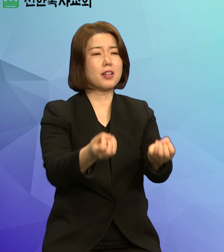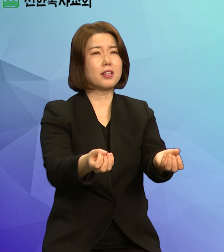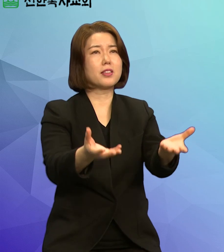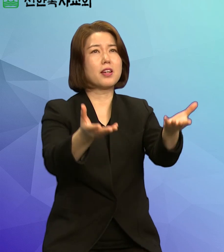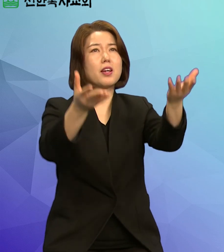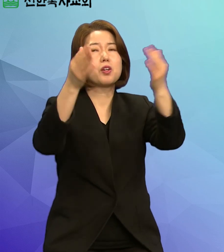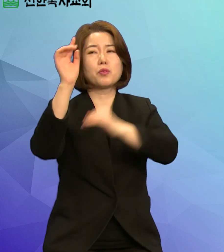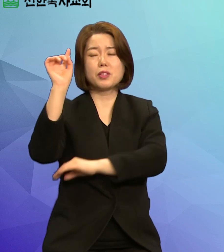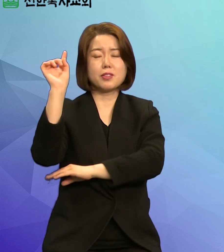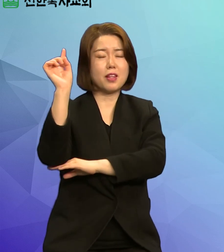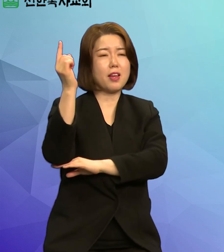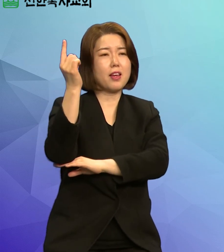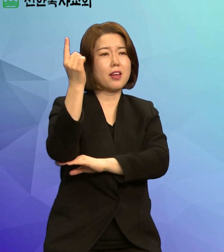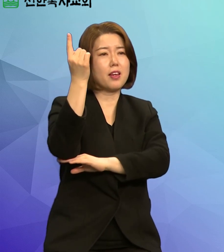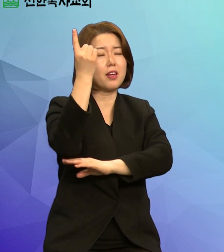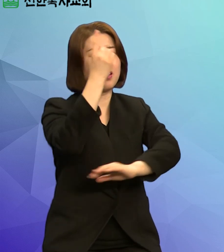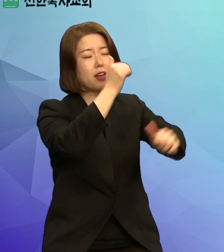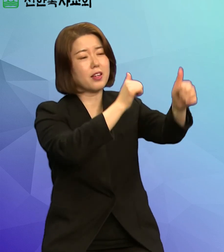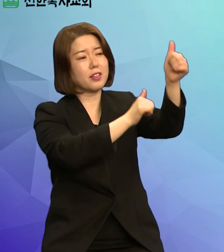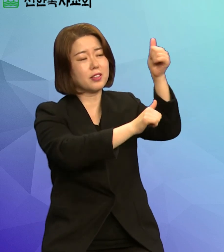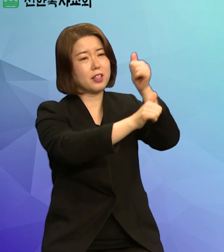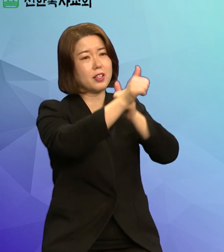호산나 다윗의